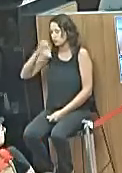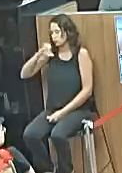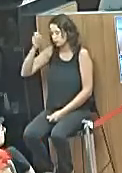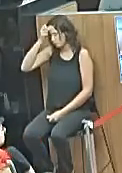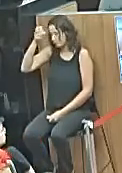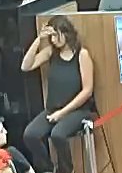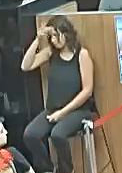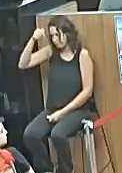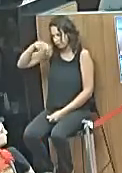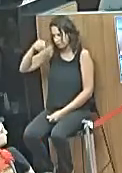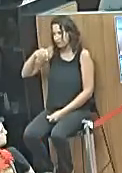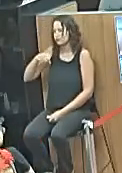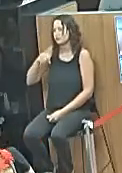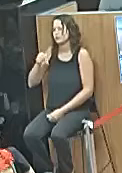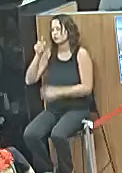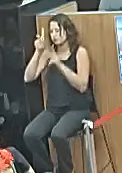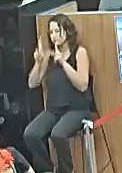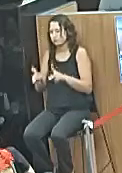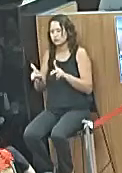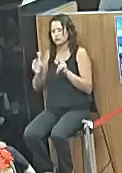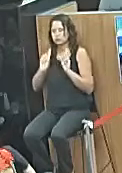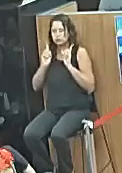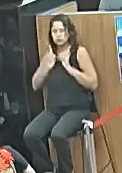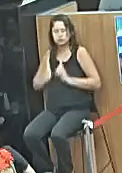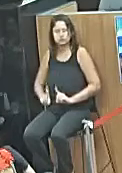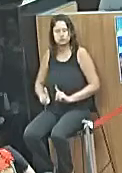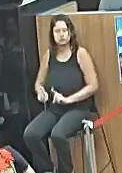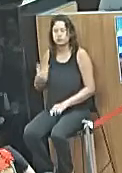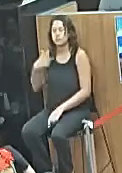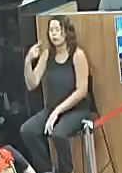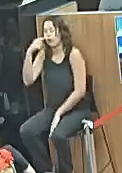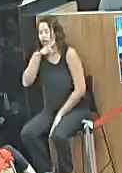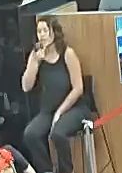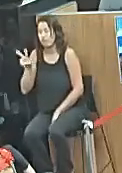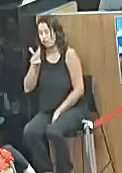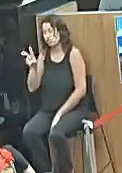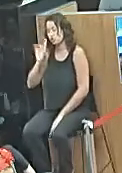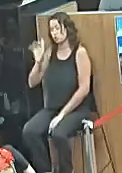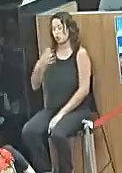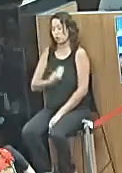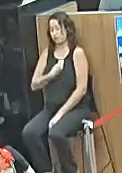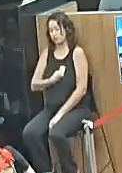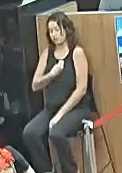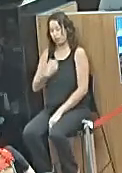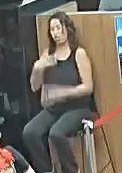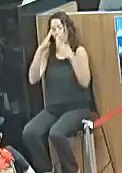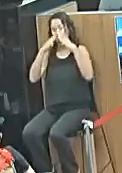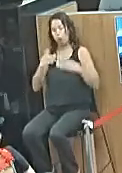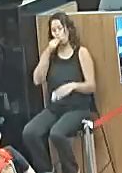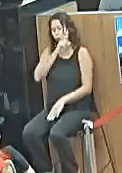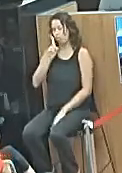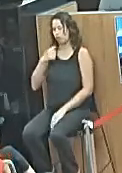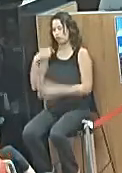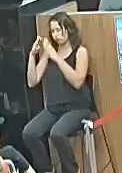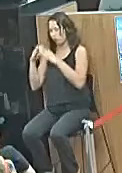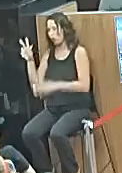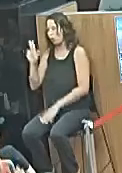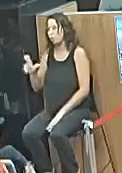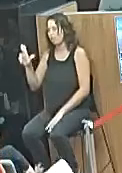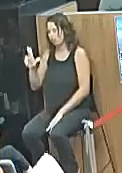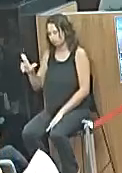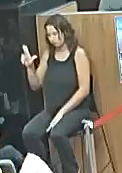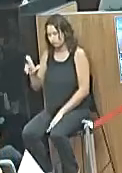pessoa com deficiência que participou lá embaixo eu participei de varginha são de uberlândia obrigado